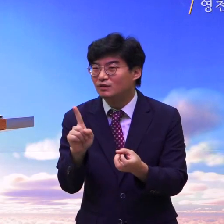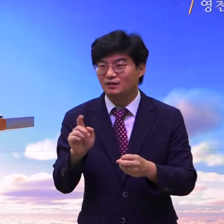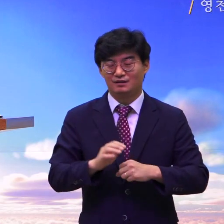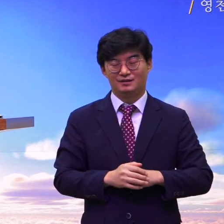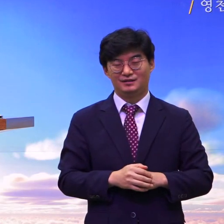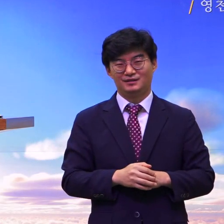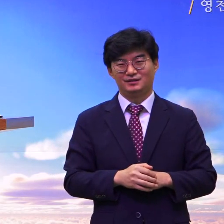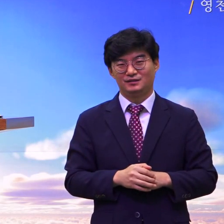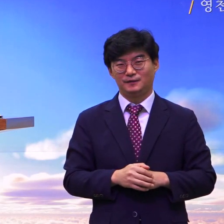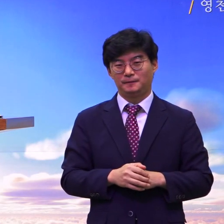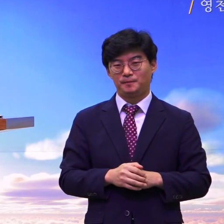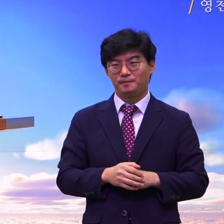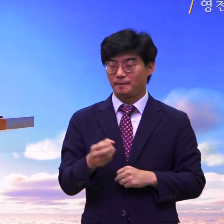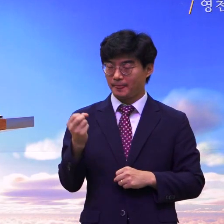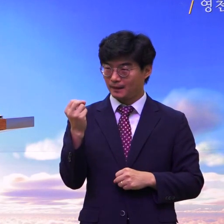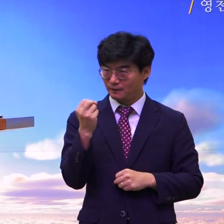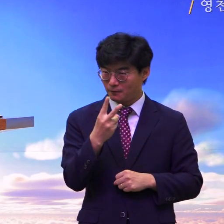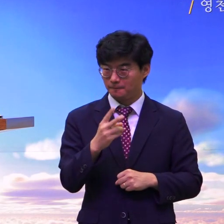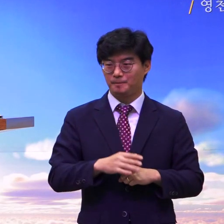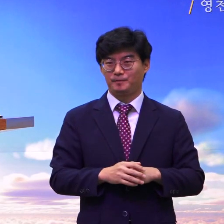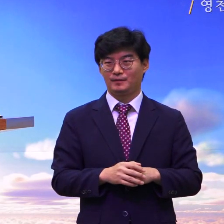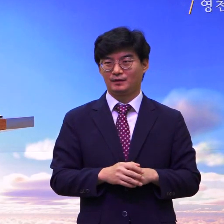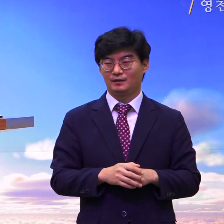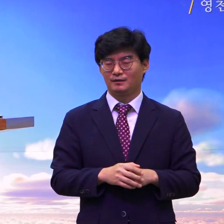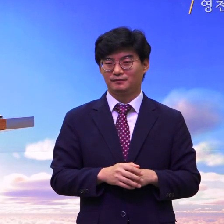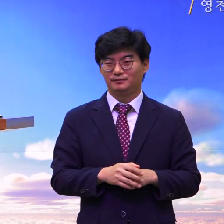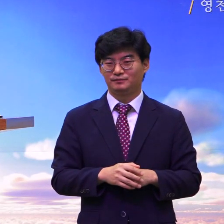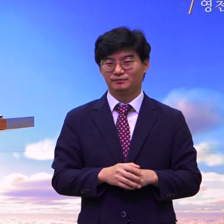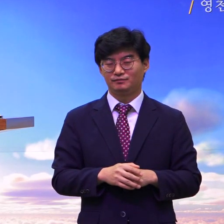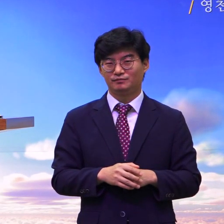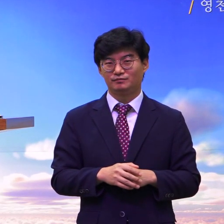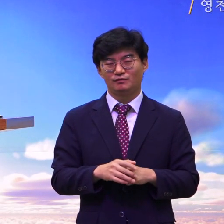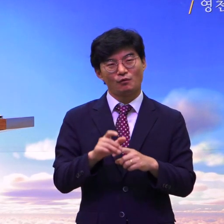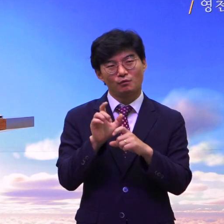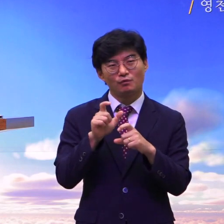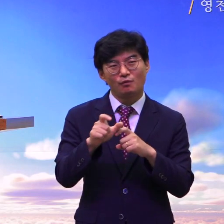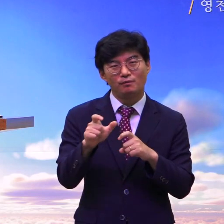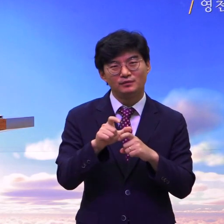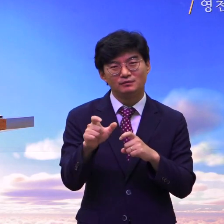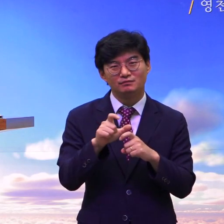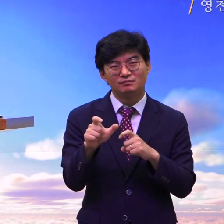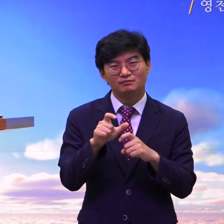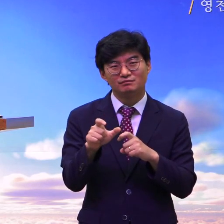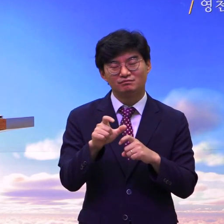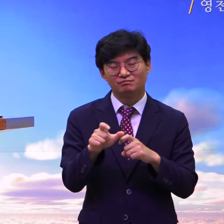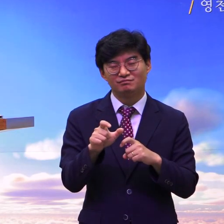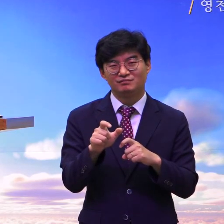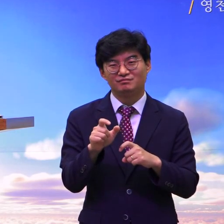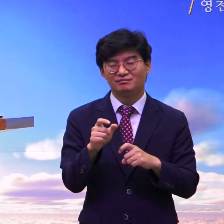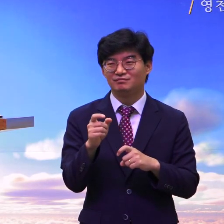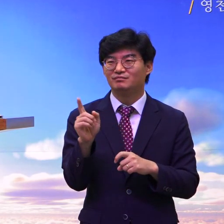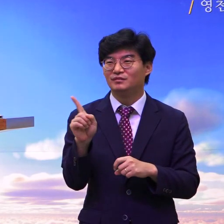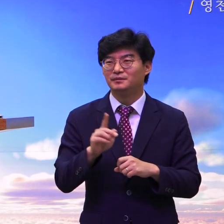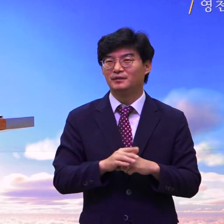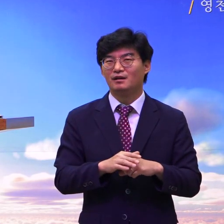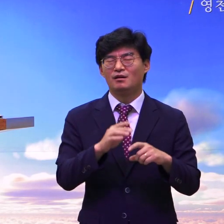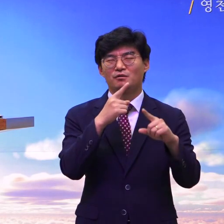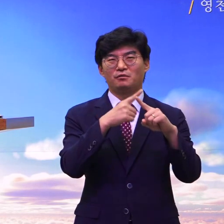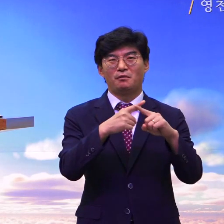또 한편 회의적인 고민을 하는 분들도 꽤 계신 것 같습니다. 교회가